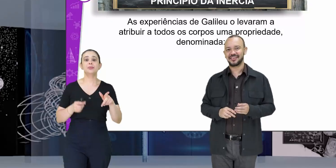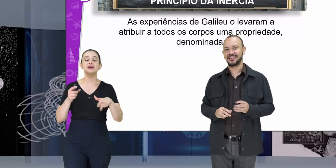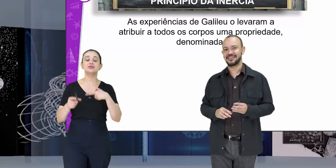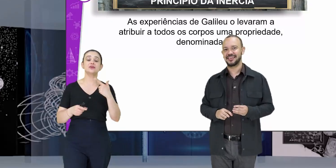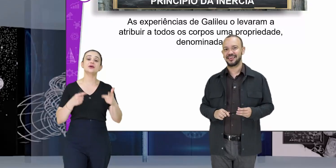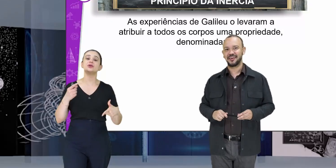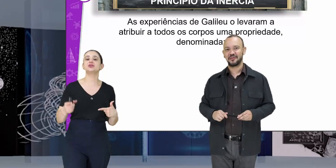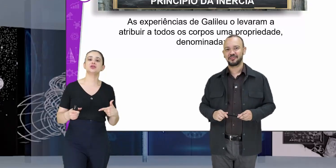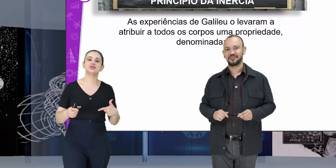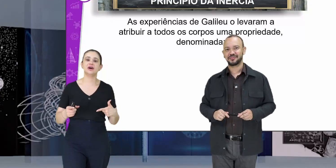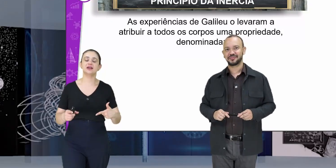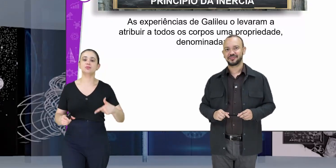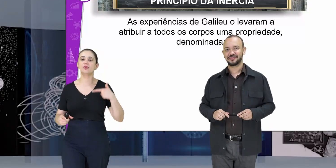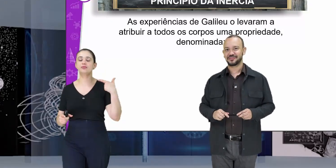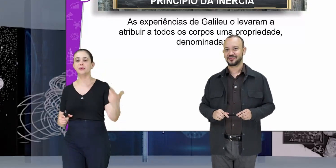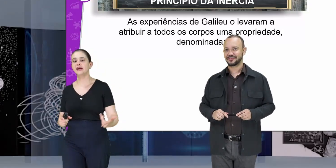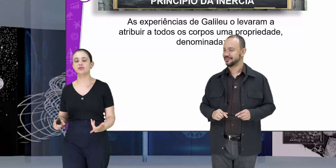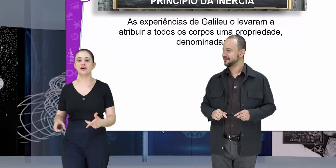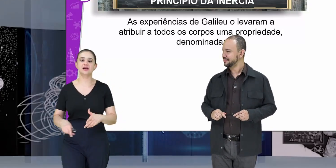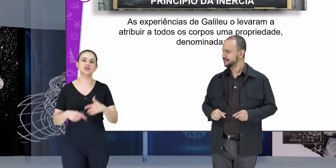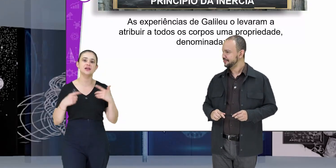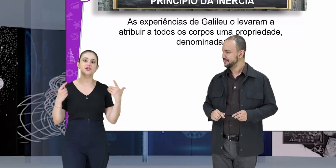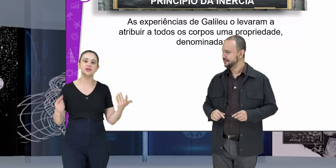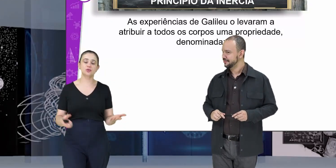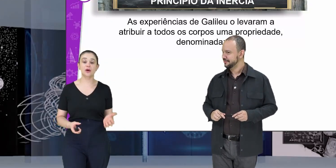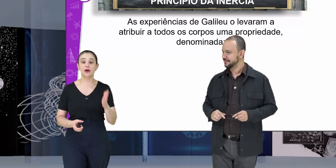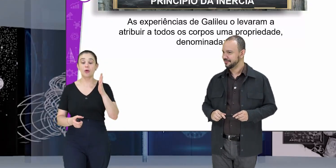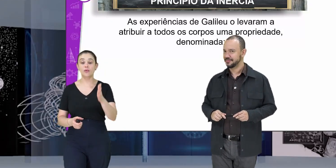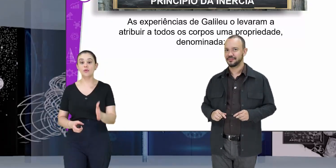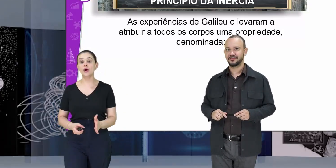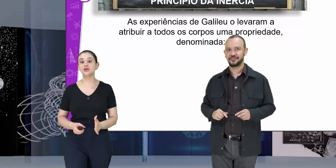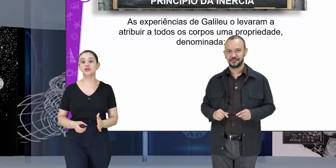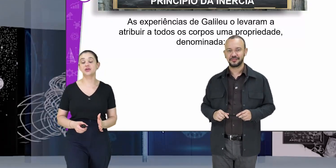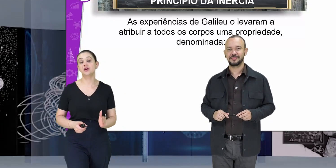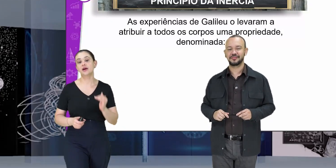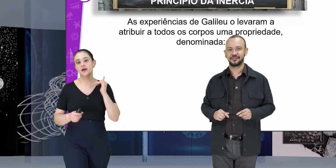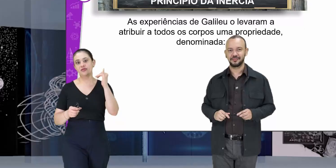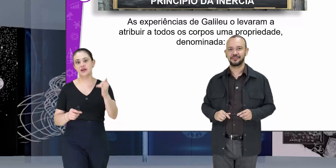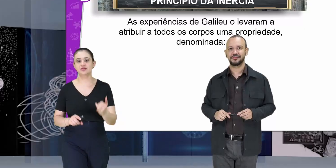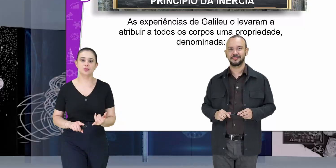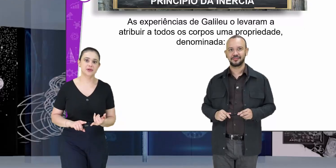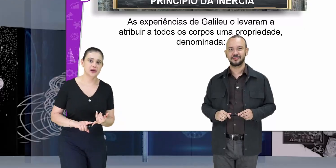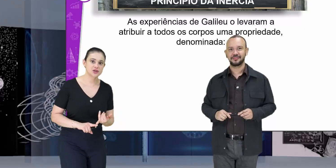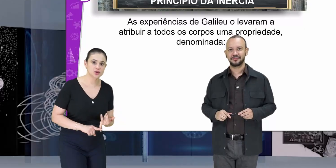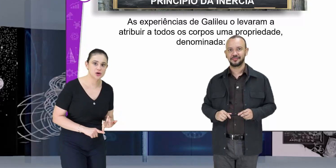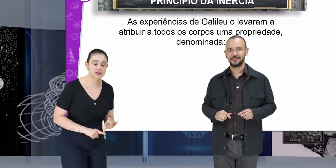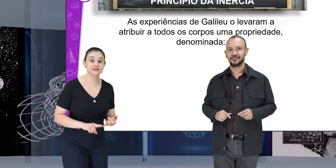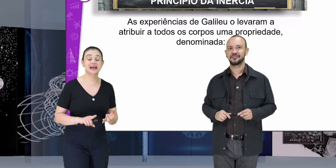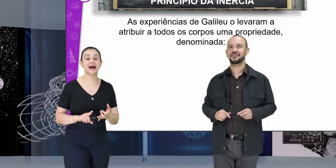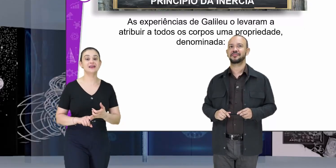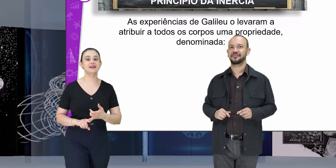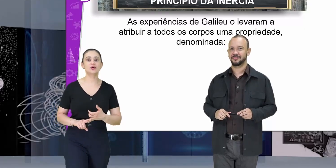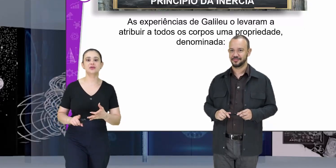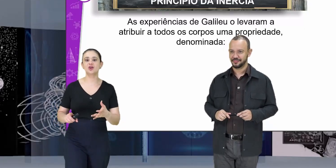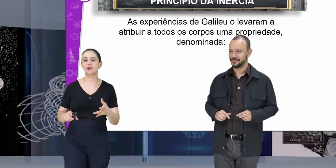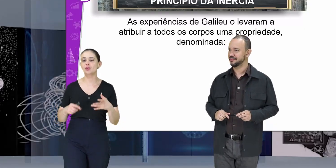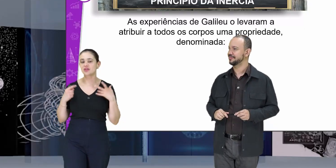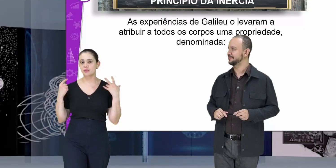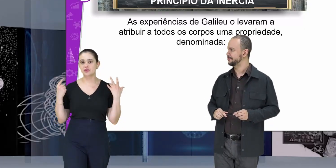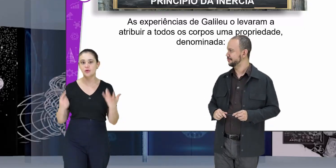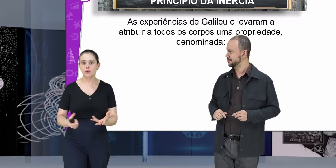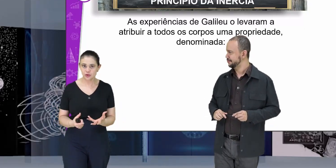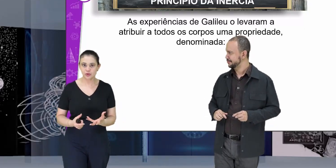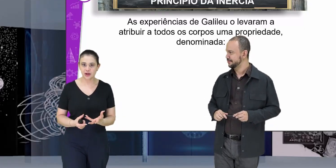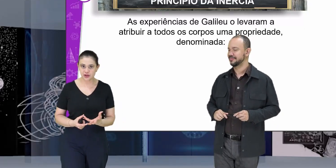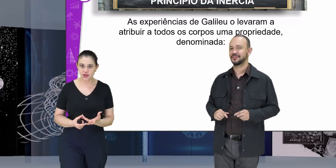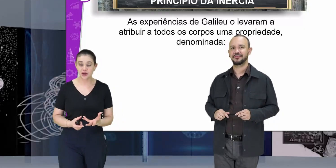É por isso que quando a gente fala de movimento, fala de lei de Newton, é comum a gente ver sobre Aristóteles, Galileu, que deu uma